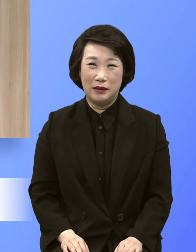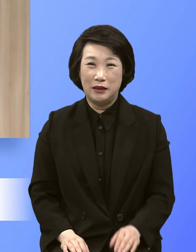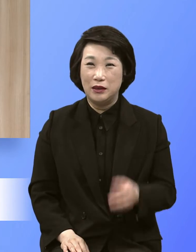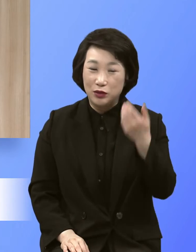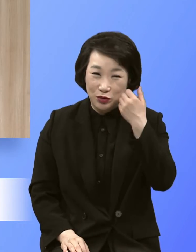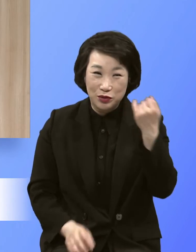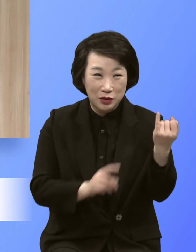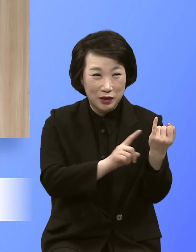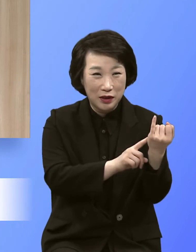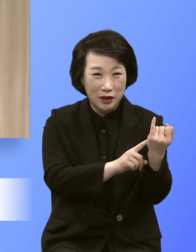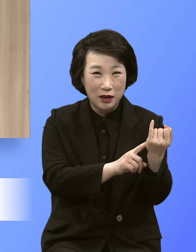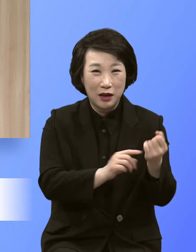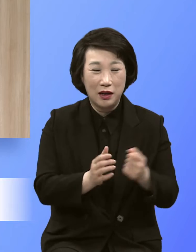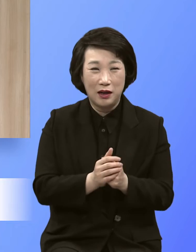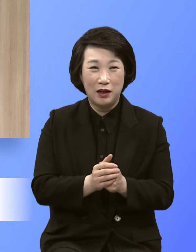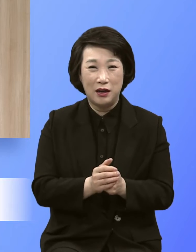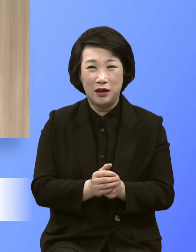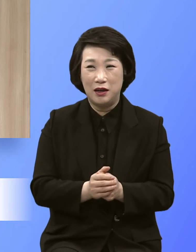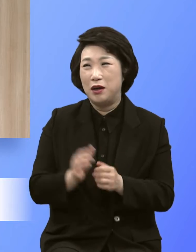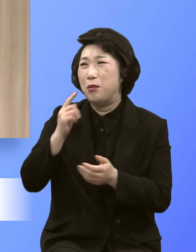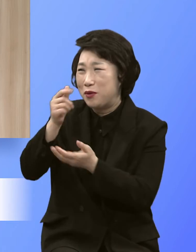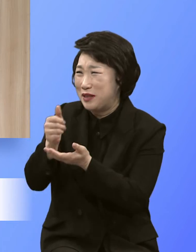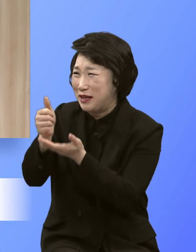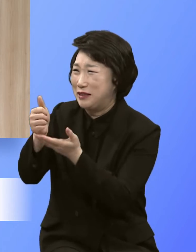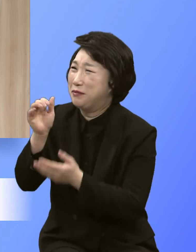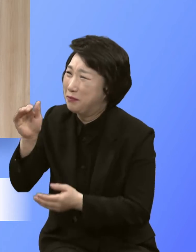목사님, 제가 참